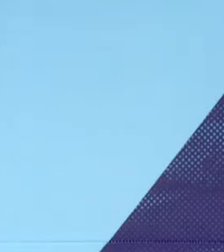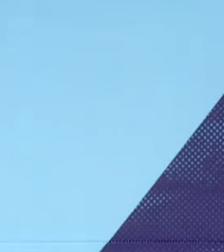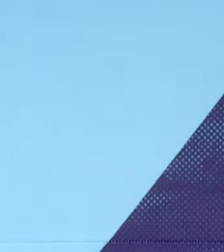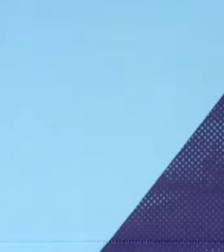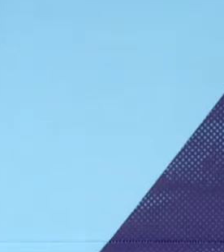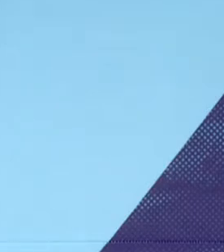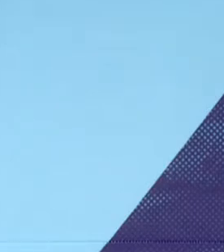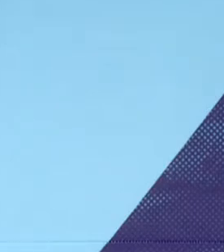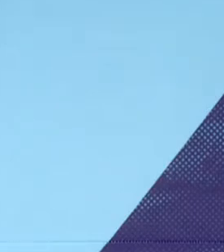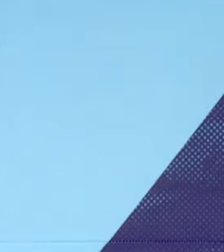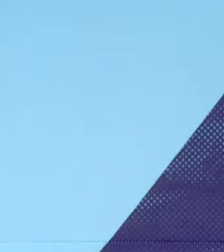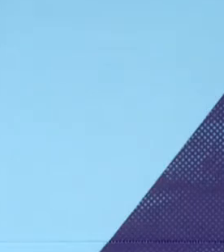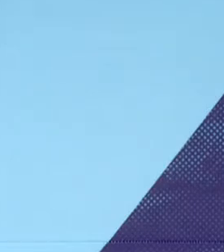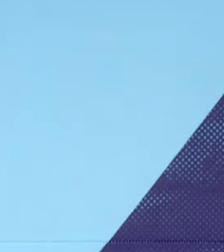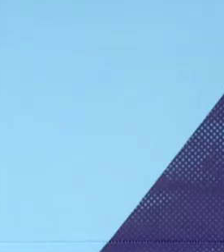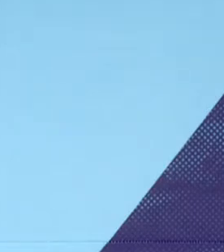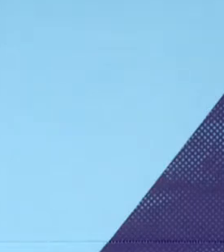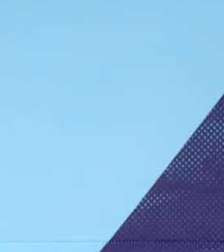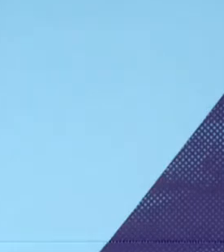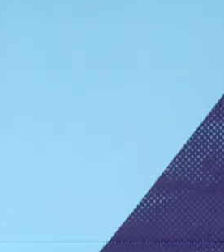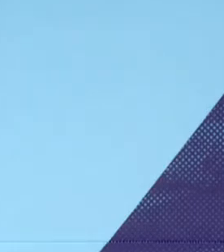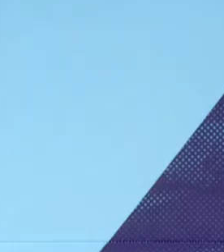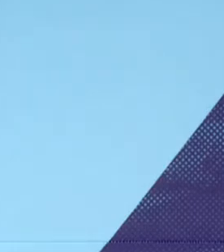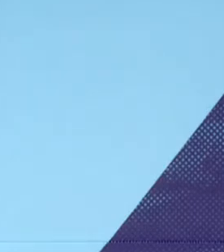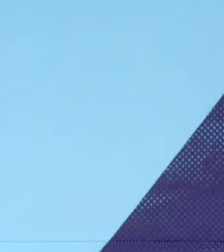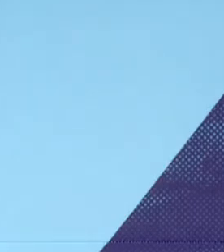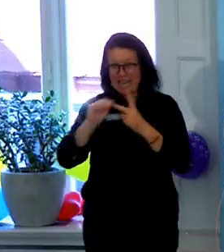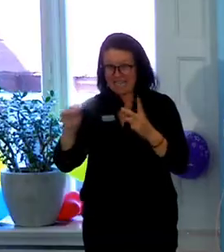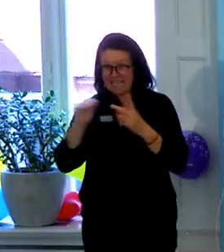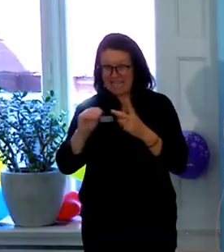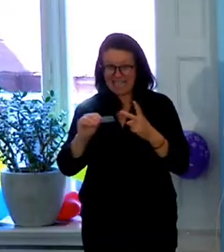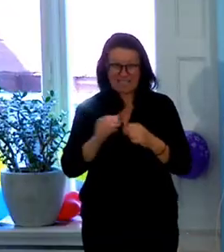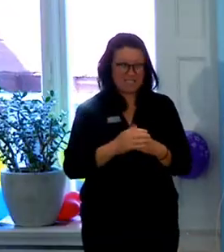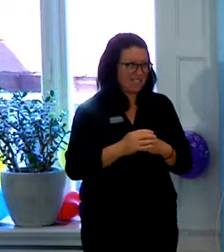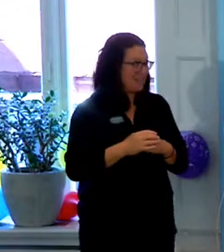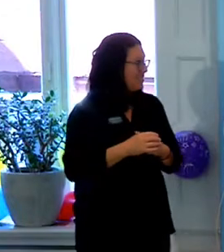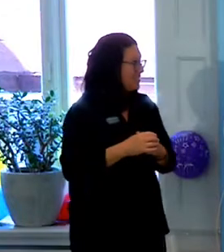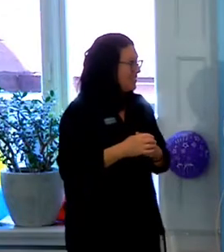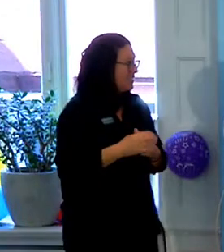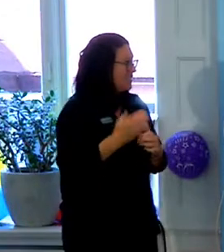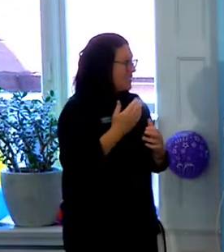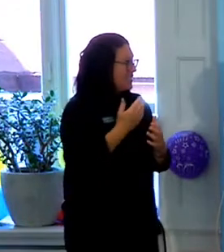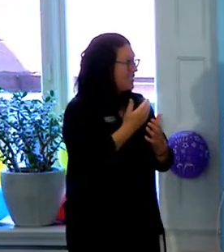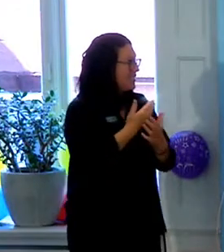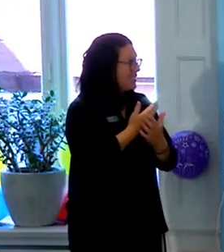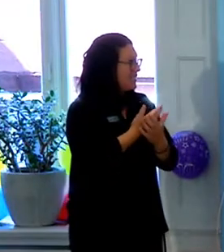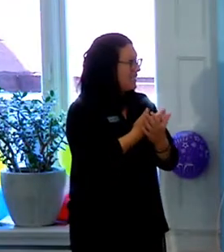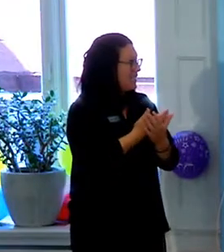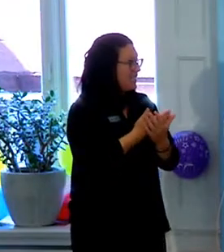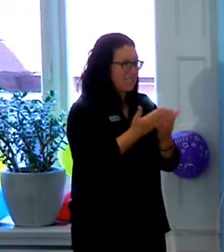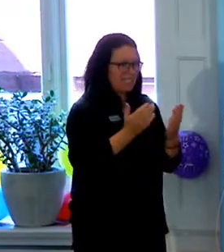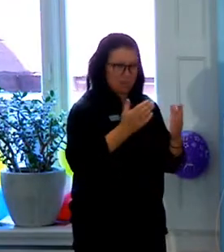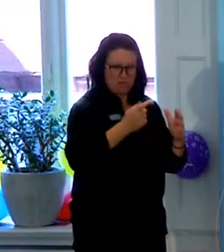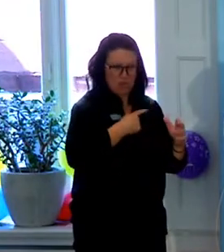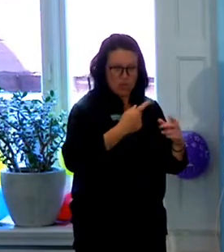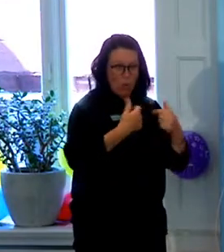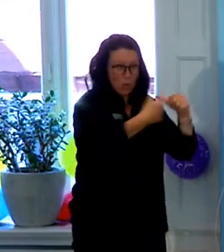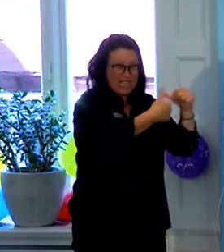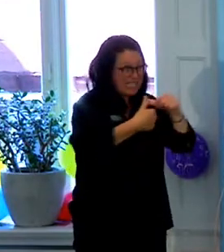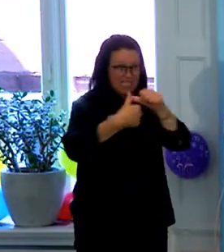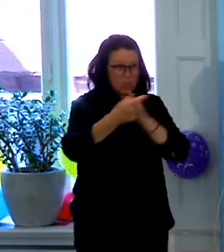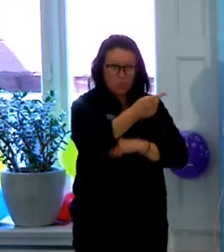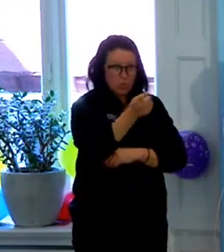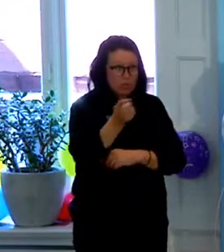socialtjänst, utan man vill prata med elevhälsan, man vill prata med lärare. Ja, och inte så mycket med organisationer och liknande heller. Nej, inte det